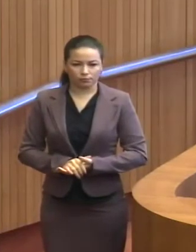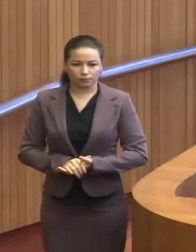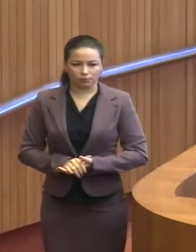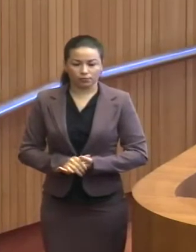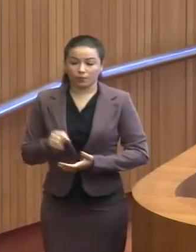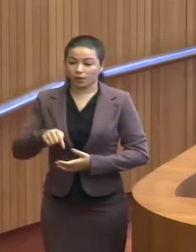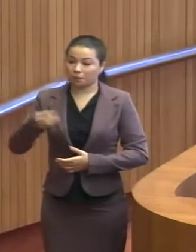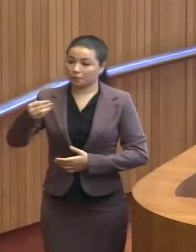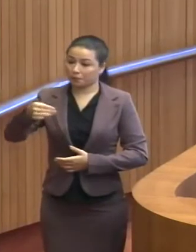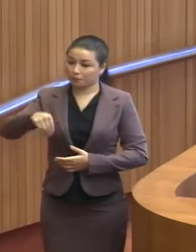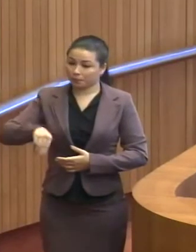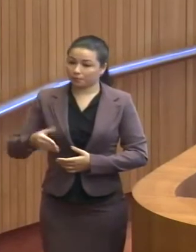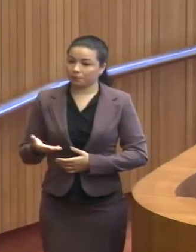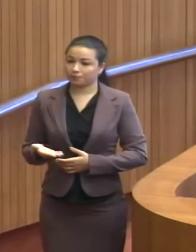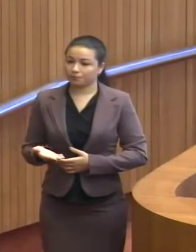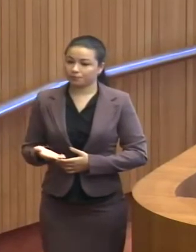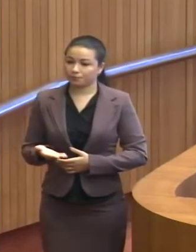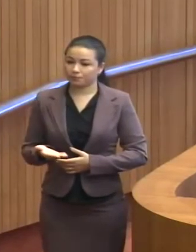Nesse Maranhão,